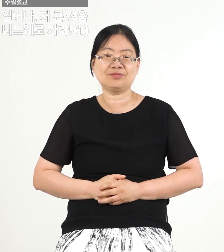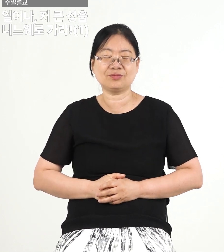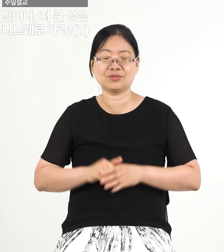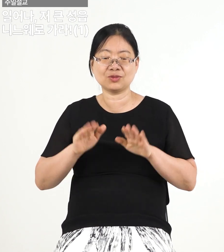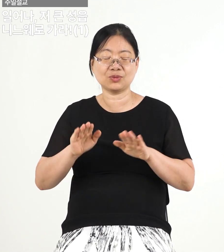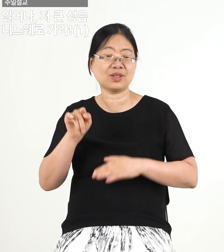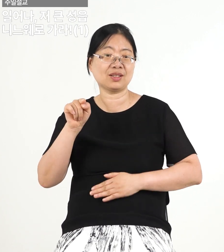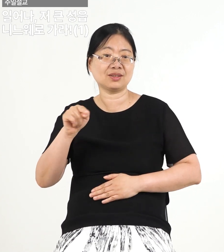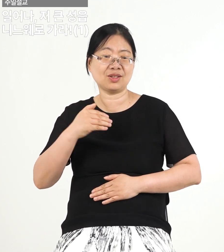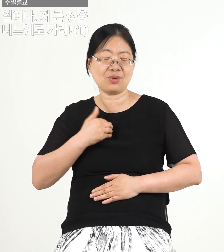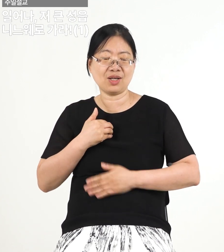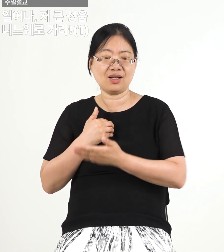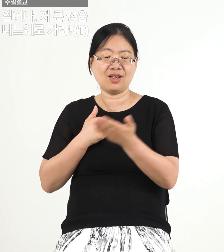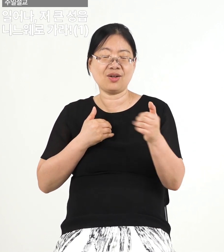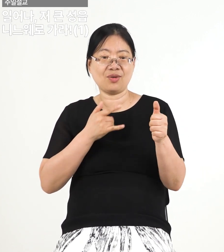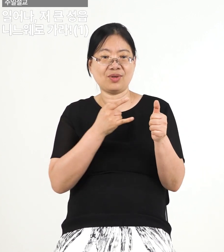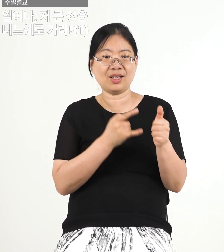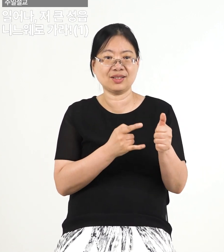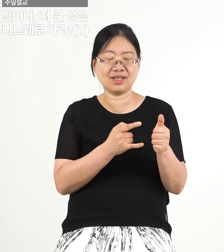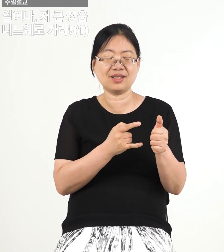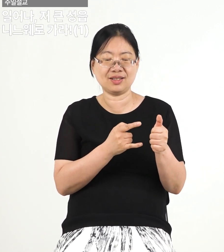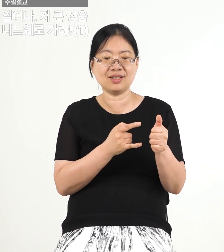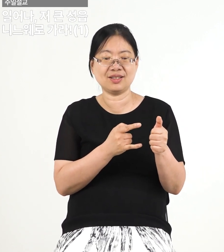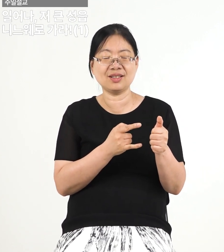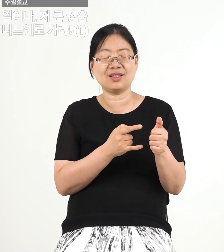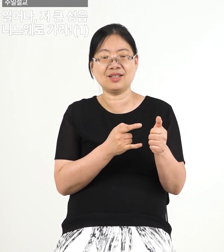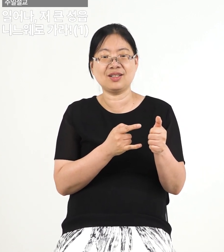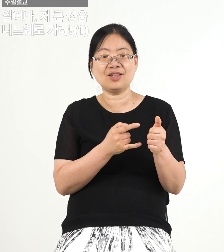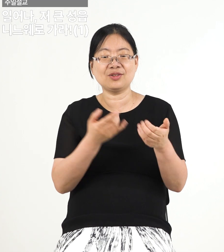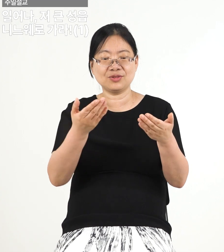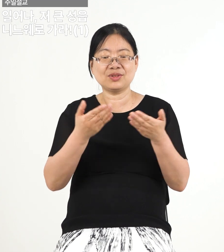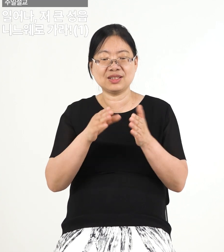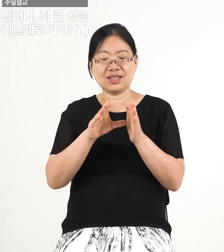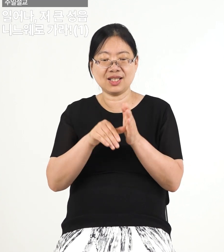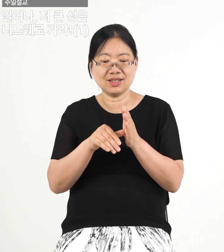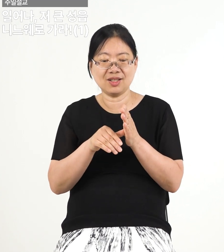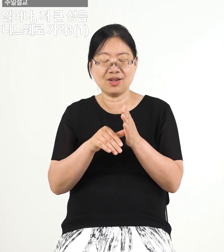오늘 이것이 저와 여러분들에게 던지는 시대적 메시지입니다.